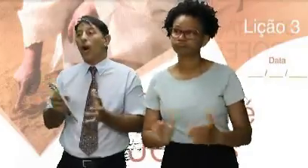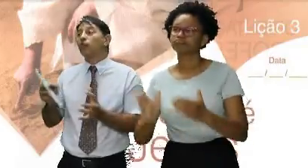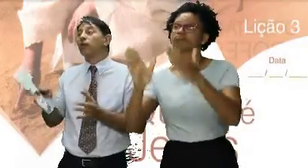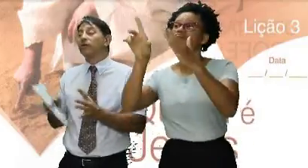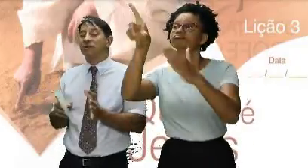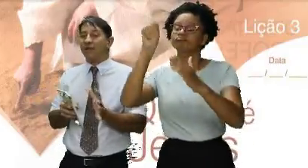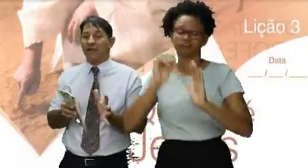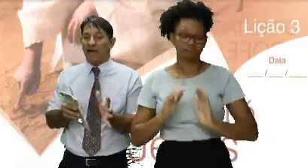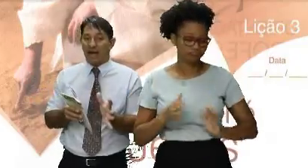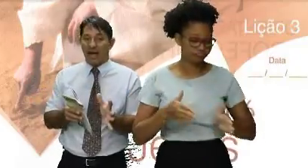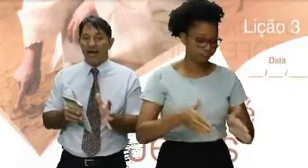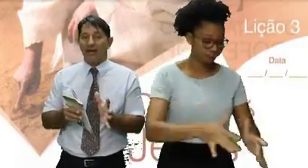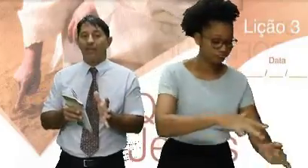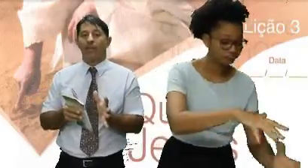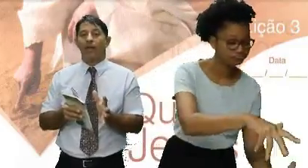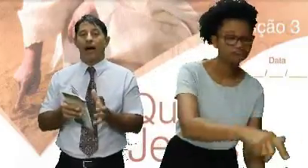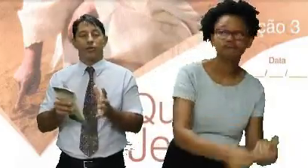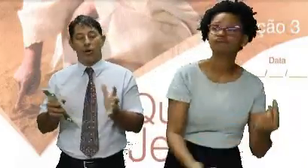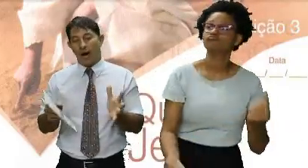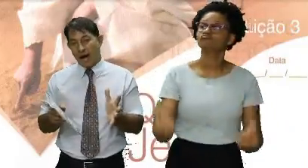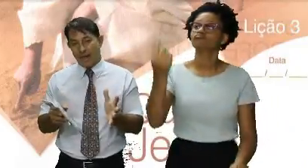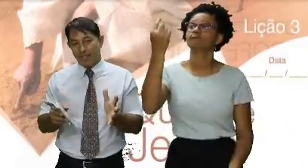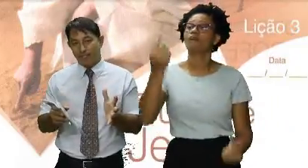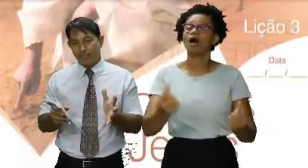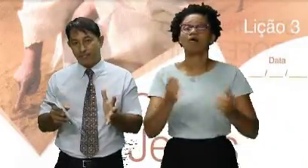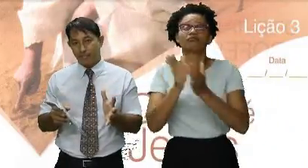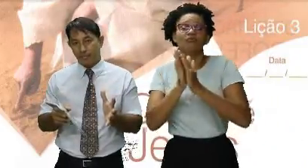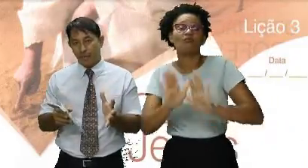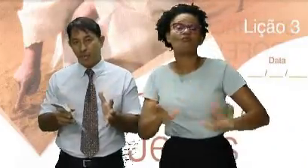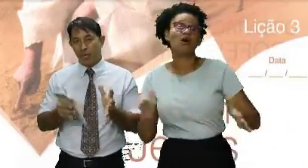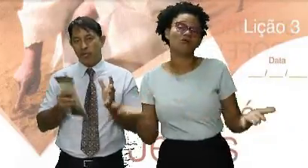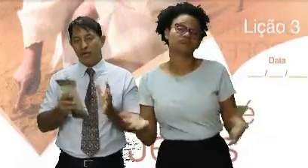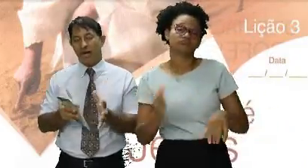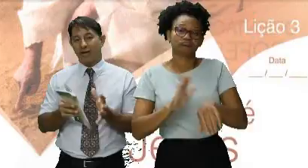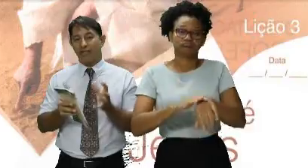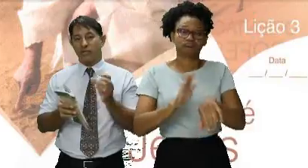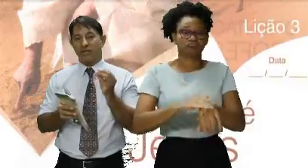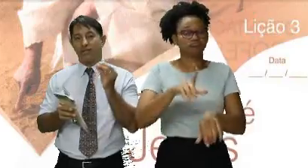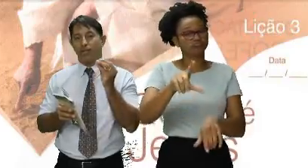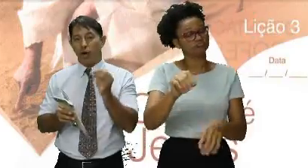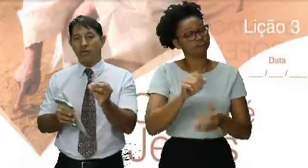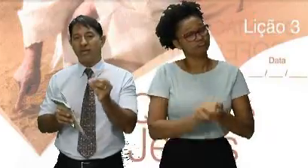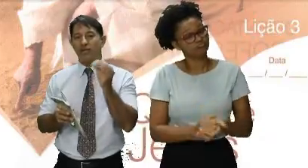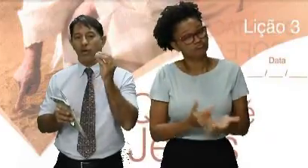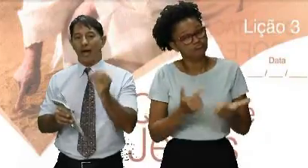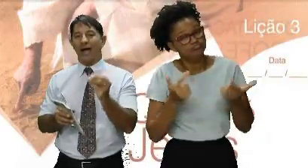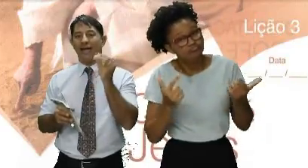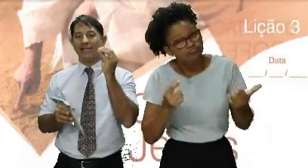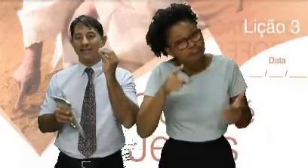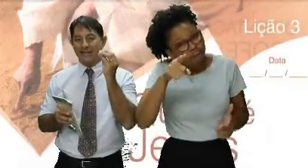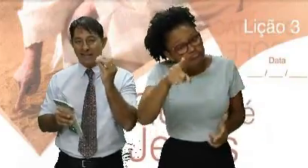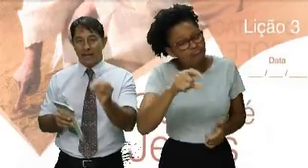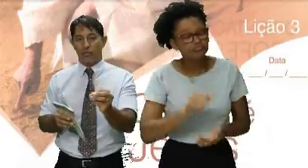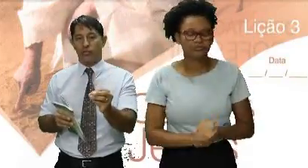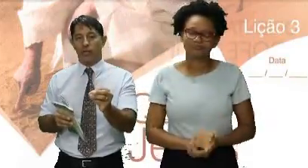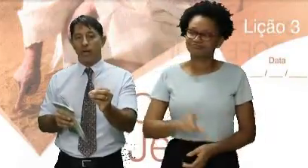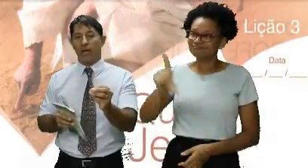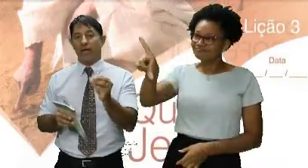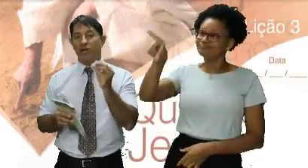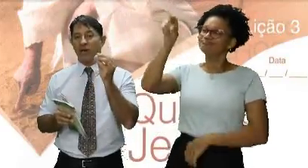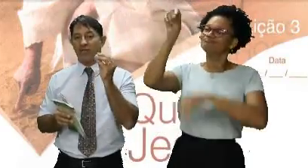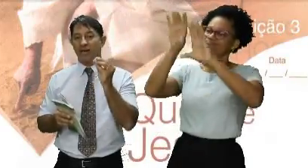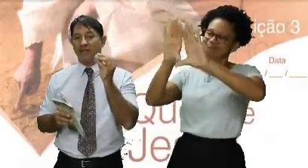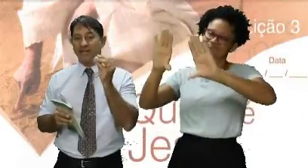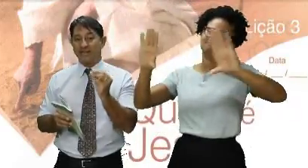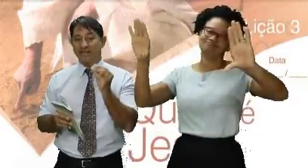quer, qual Deus ele quer adorar. Oxalá que você possa adorar esse Deus